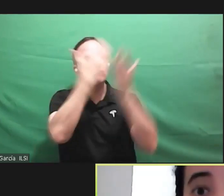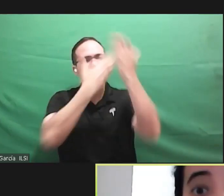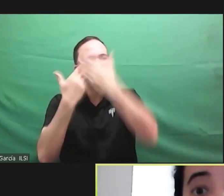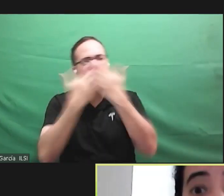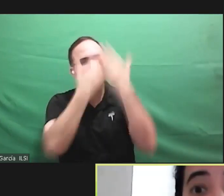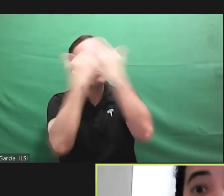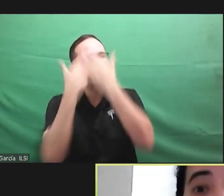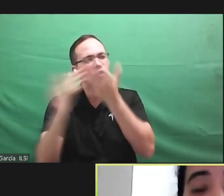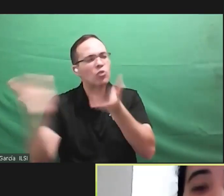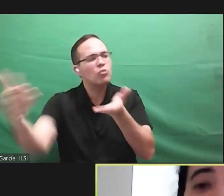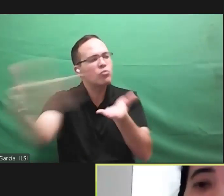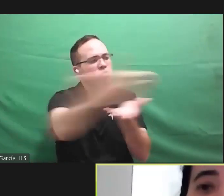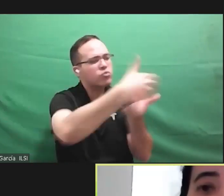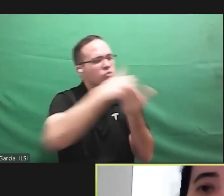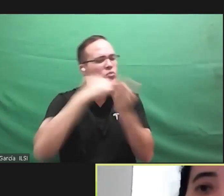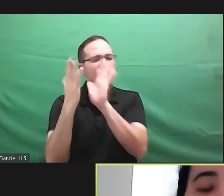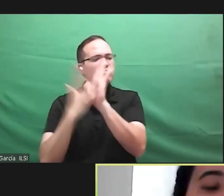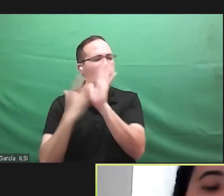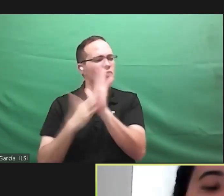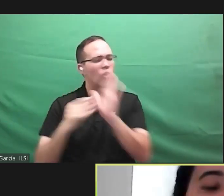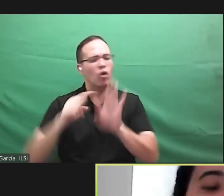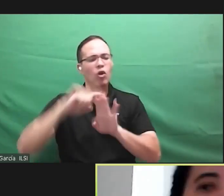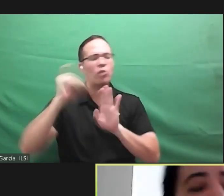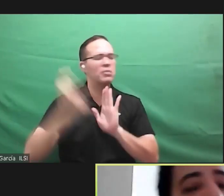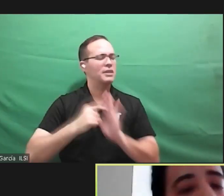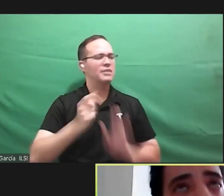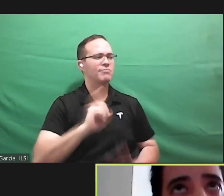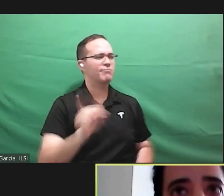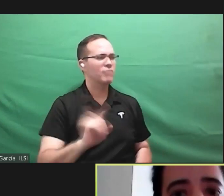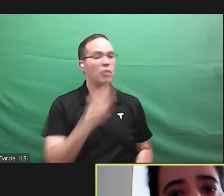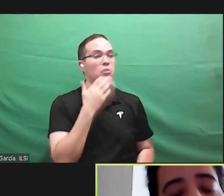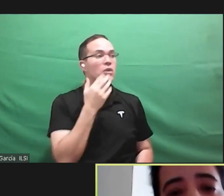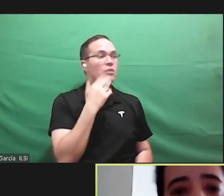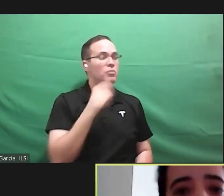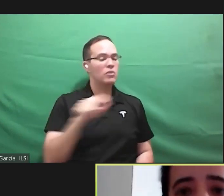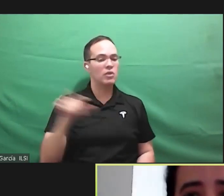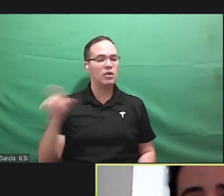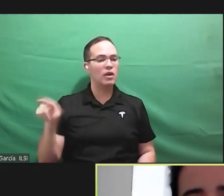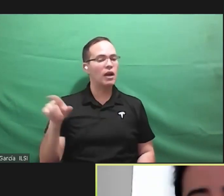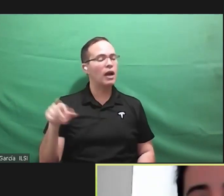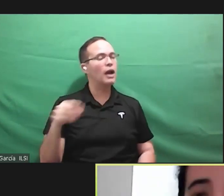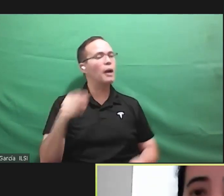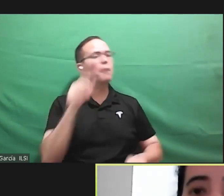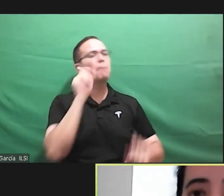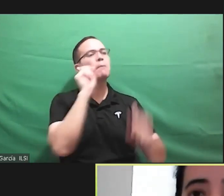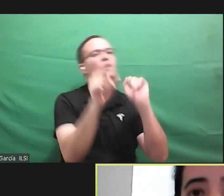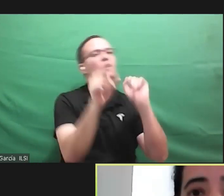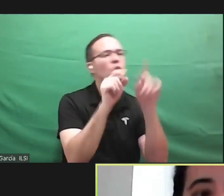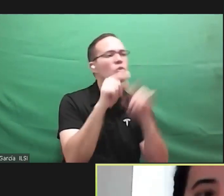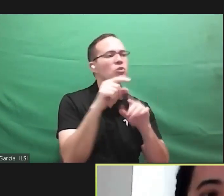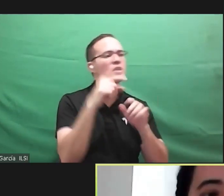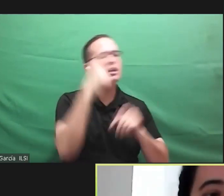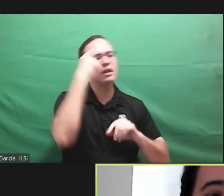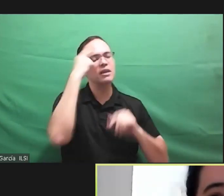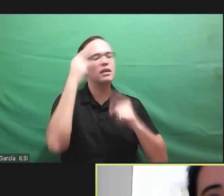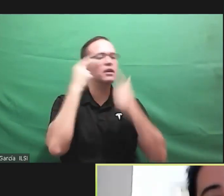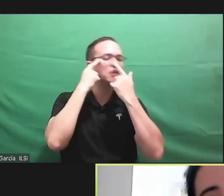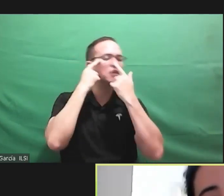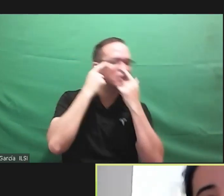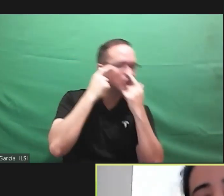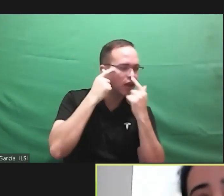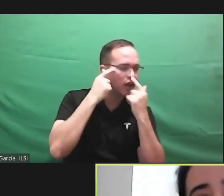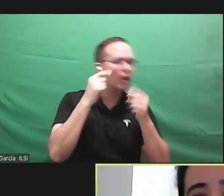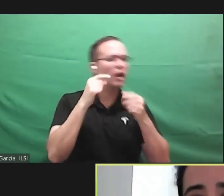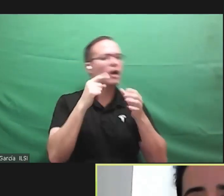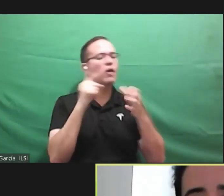censo. Si empezamos a preguntar como síndrome de Down o autismo o cosas así, la cuestión